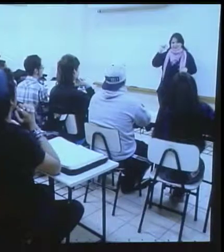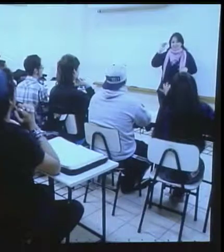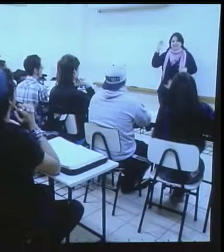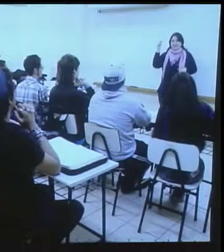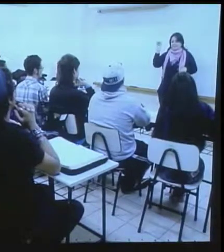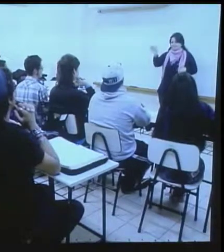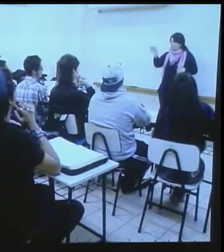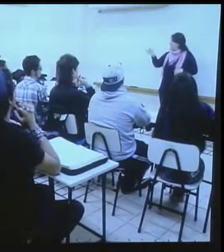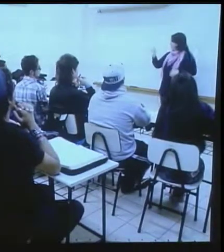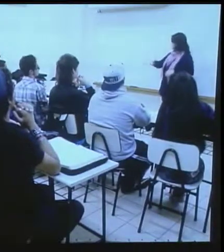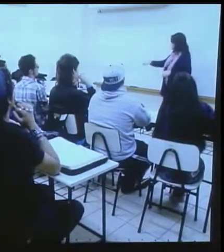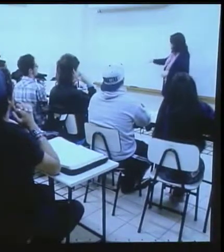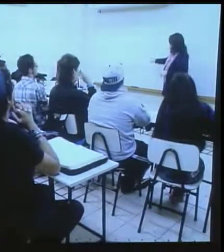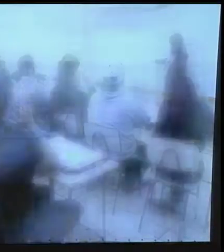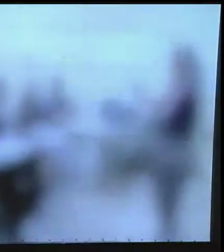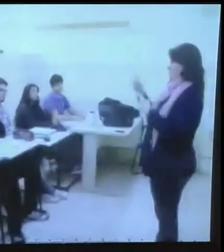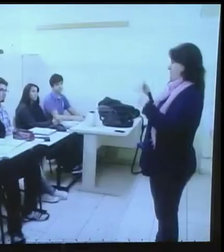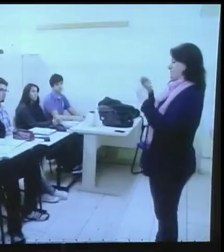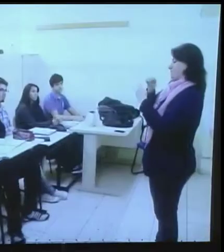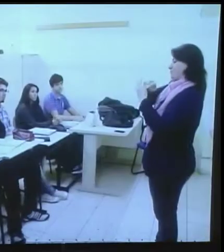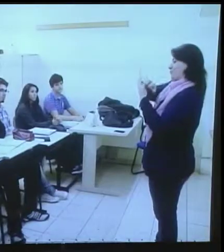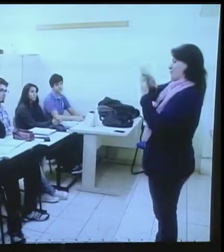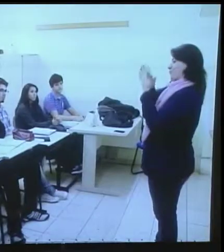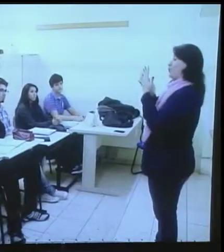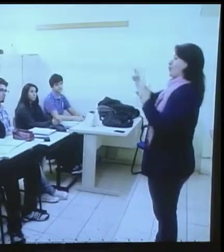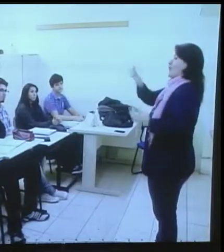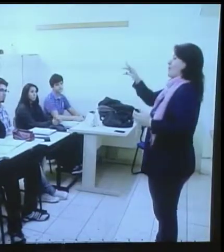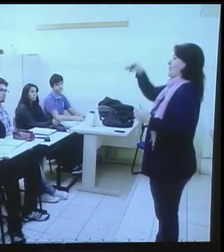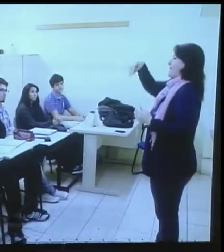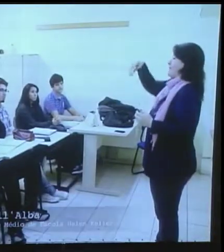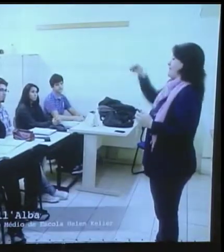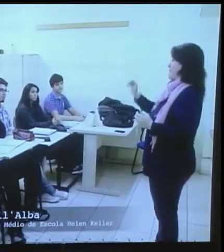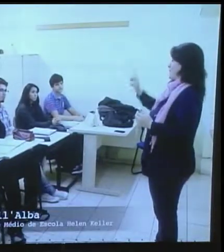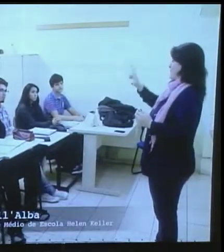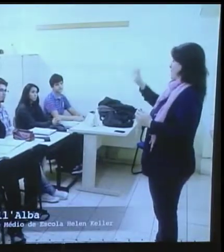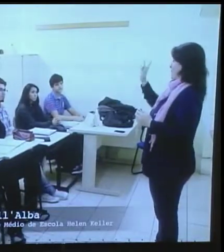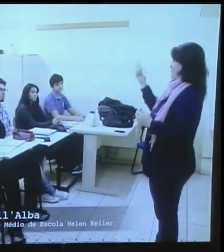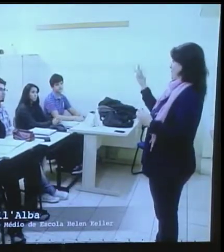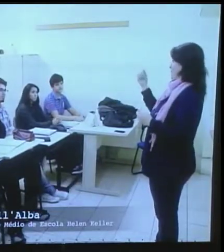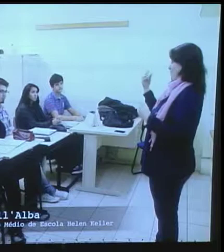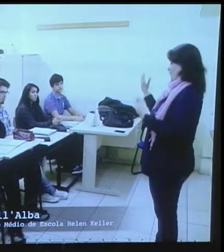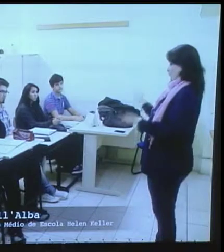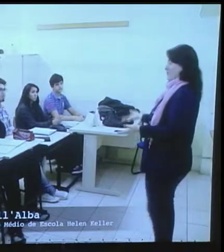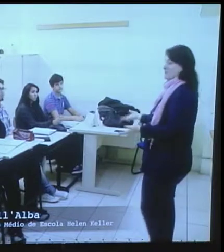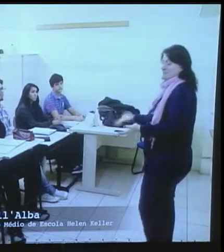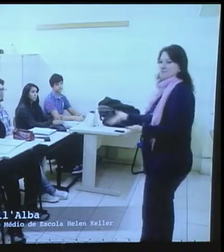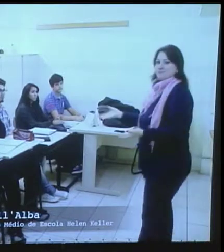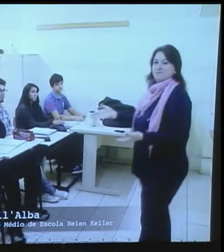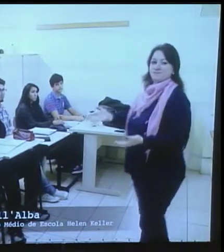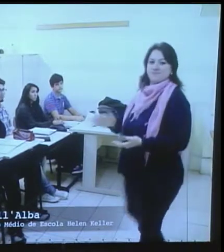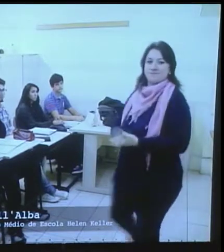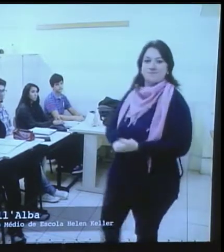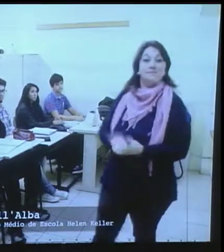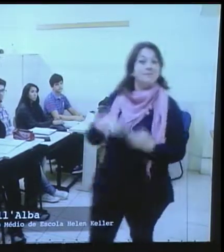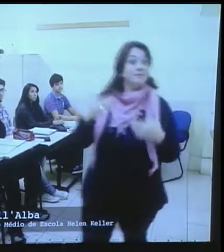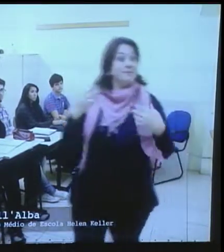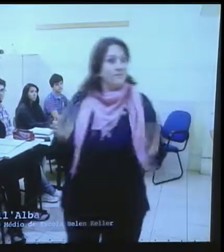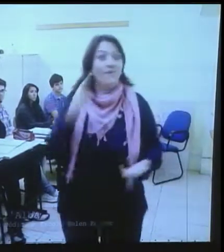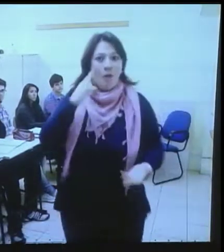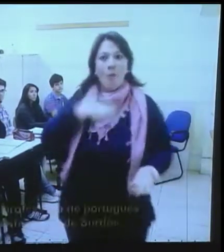a exibição do documentário Inclusão, Educação Ideal? O filme, produzido por estudantes e